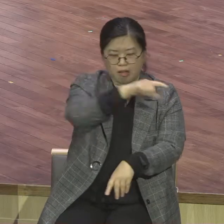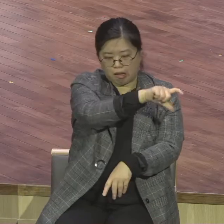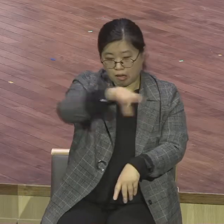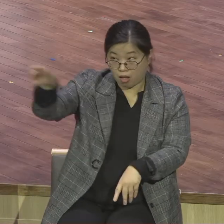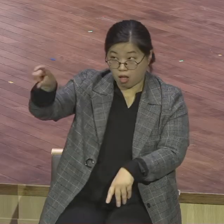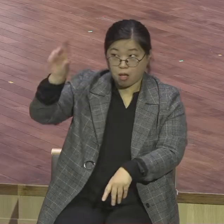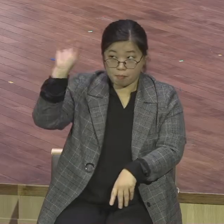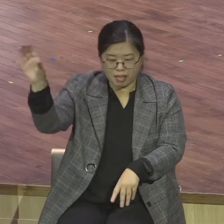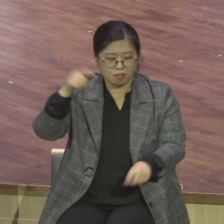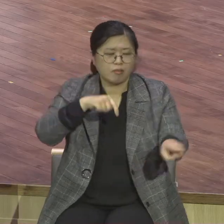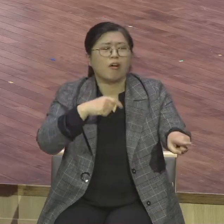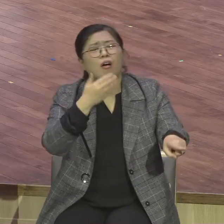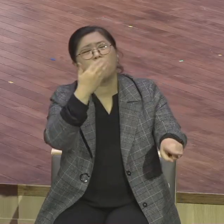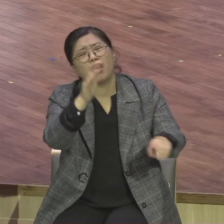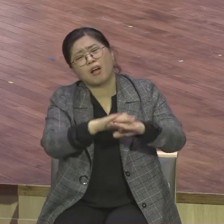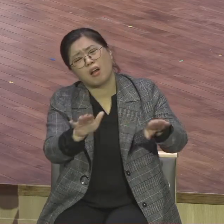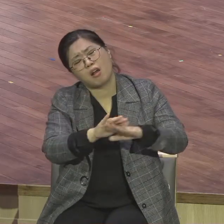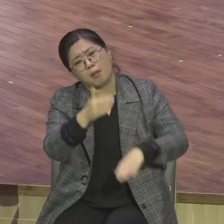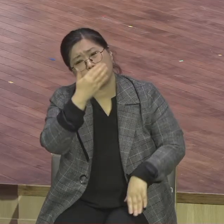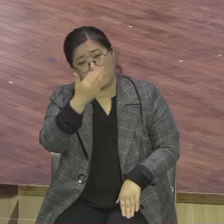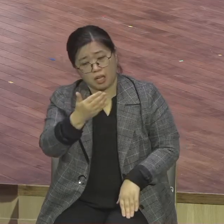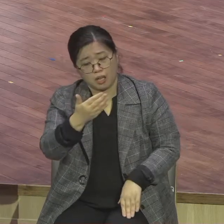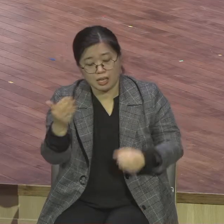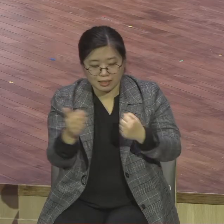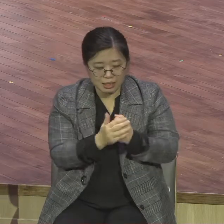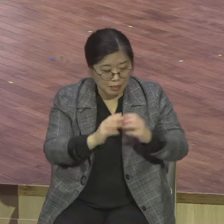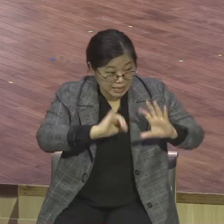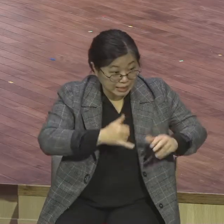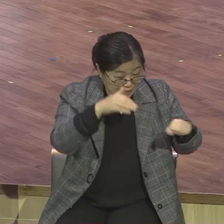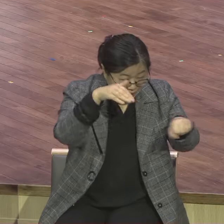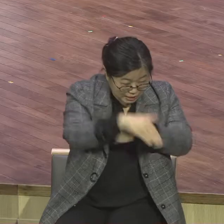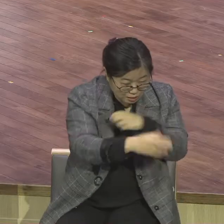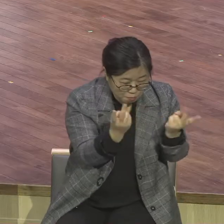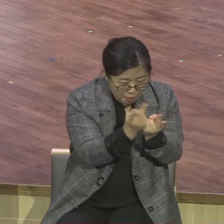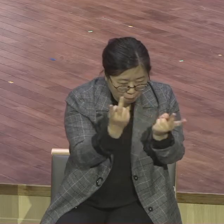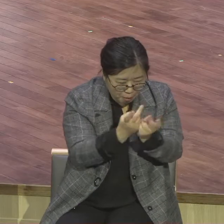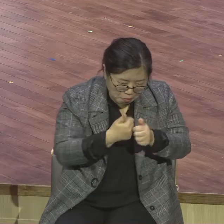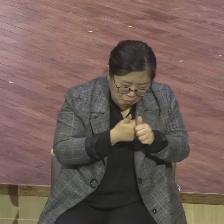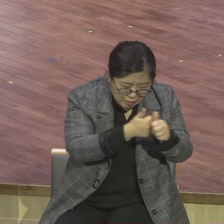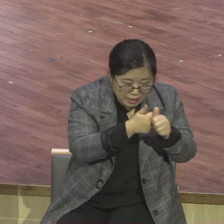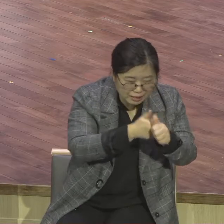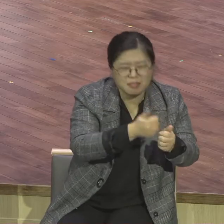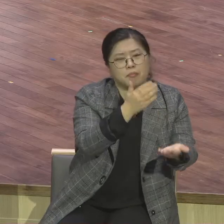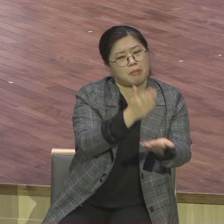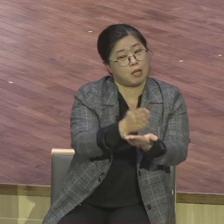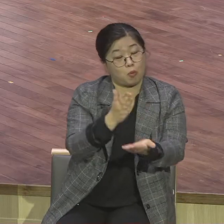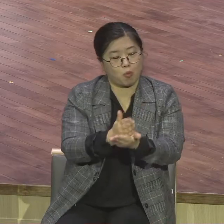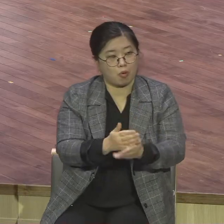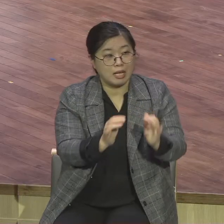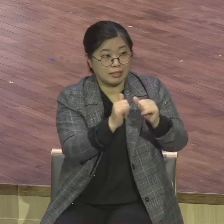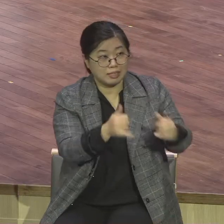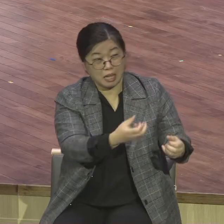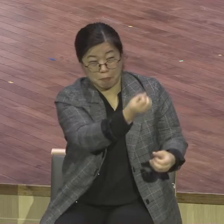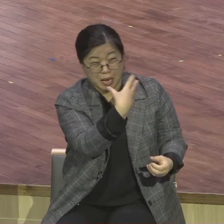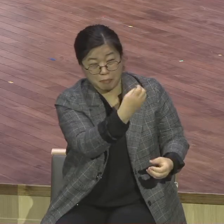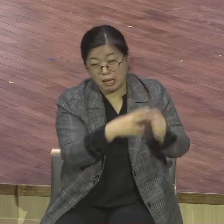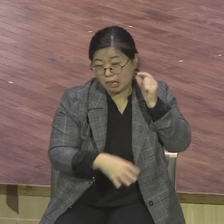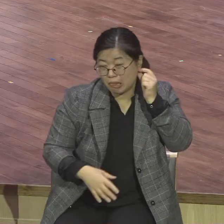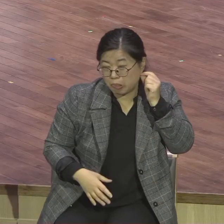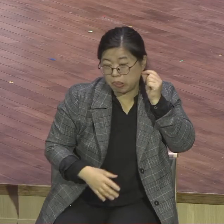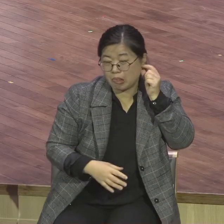우리는 하나님 방법 따라야 돼요. 오늘부터 세상 방법, 세상 사람들 쓰지 말고